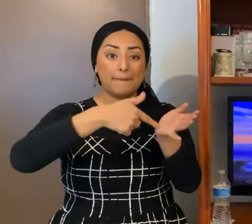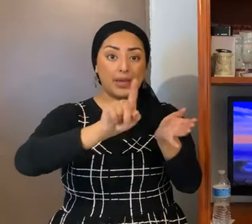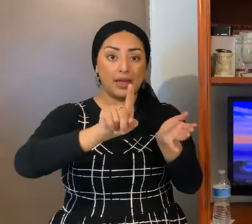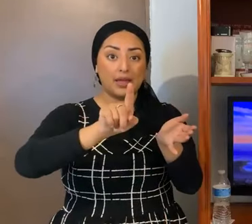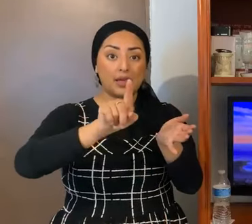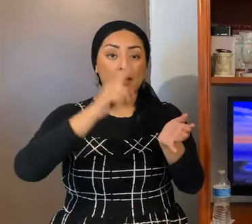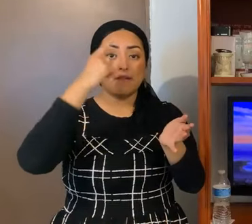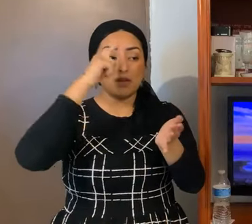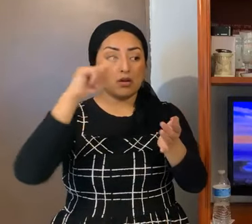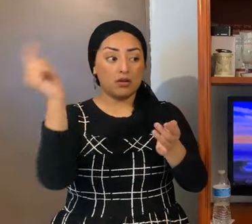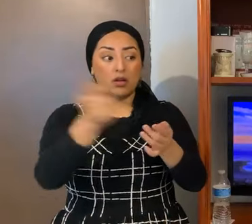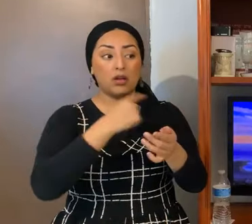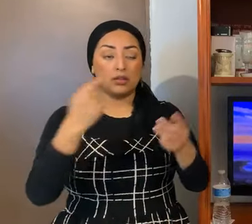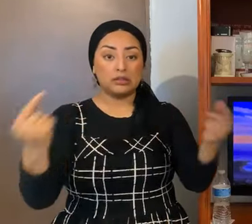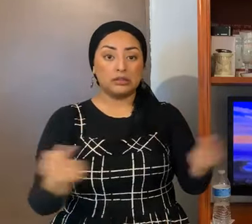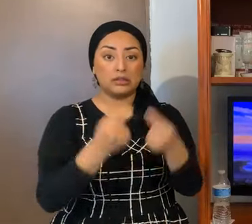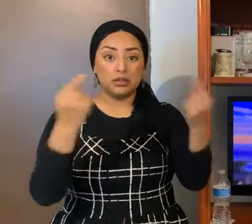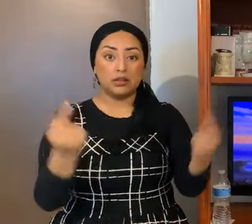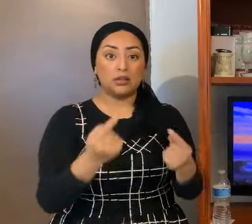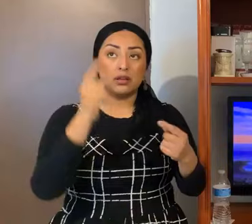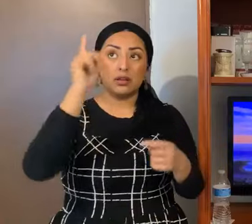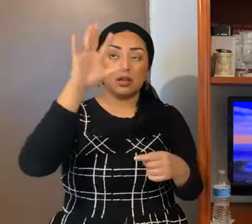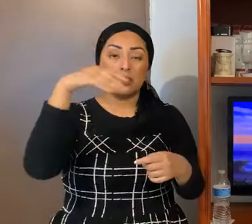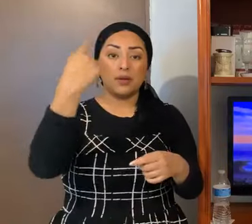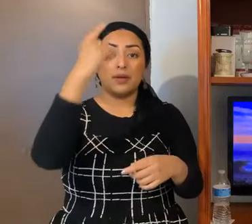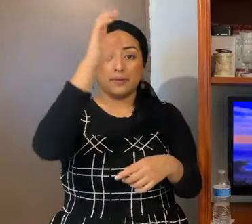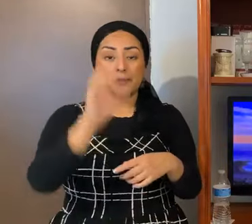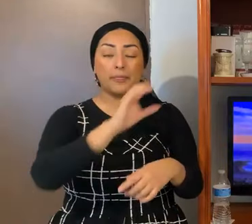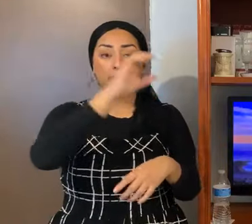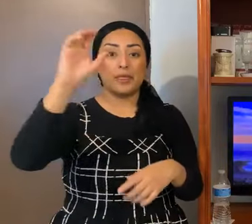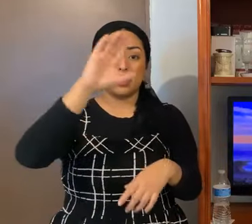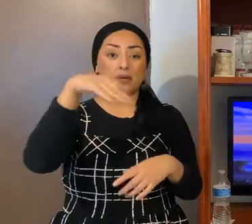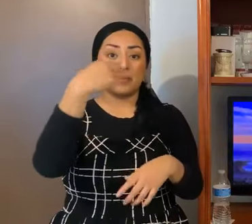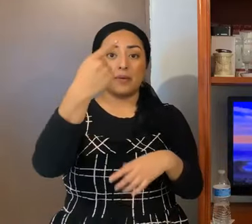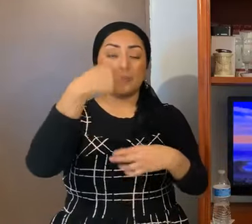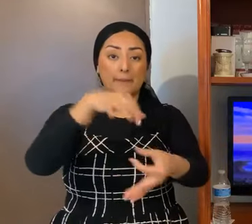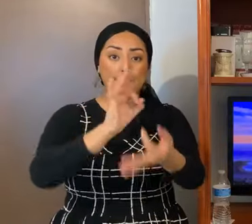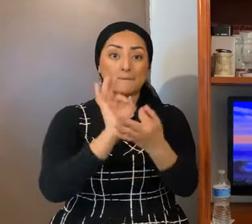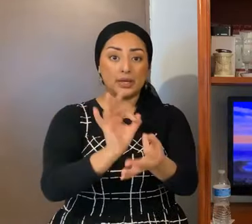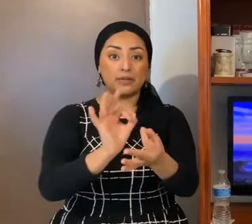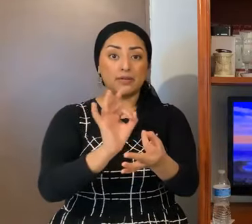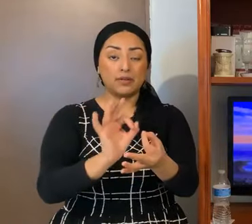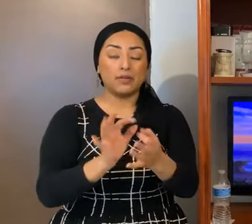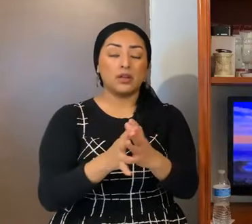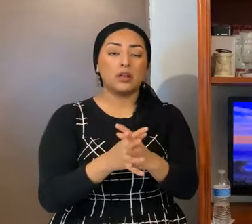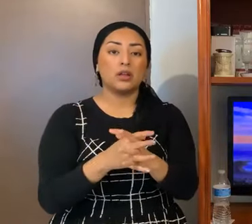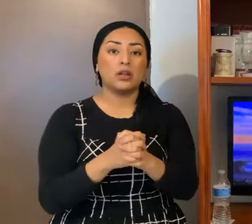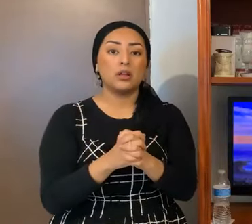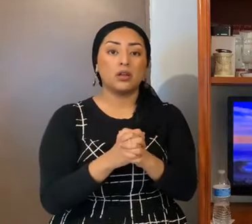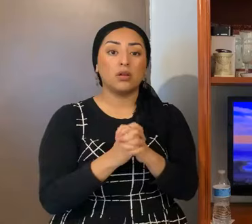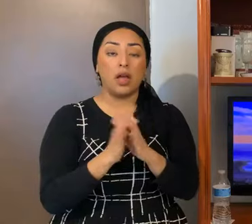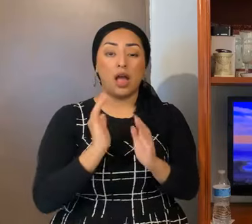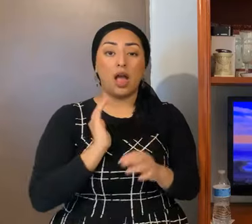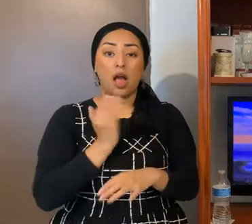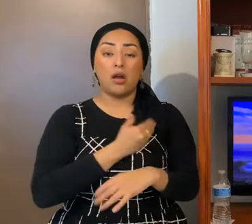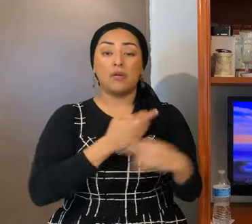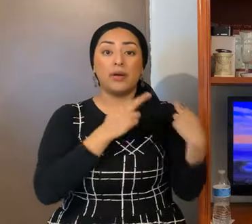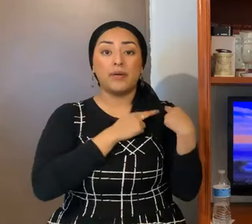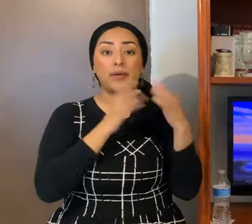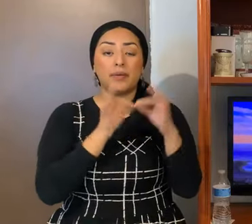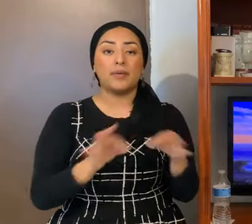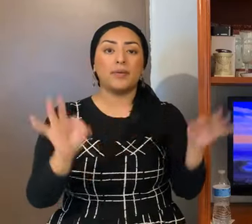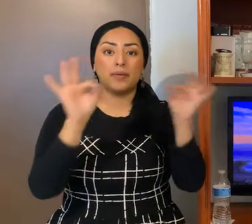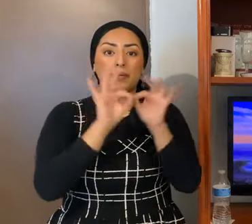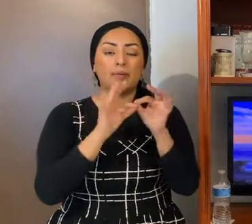por los pecados de todos, Él haya hecho el único sacrificio único y perfecto, eso no invalida que nosotros tengamos que